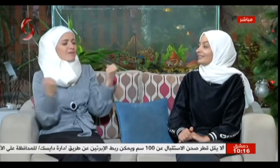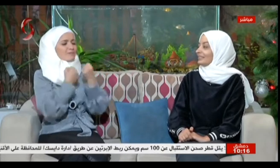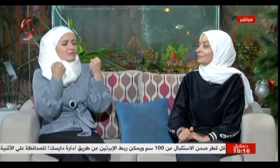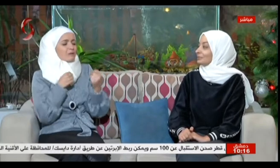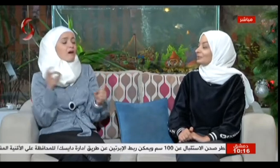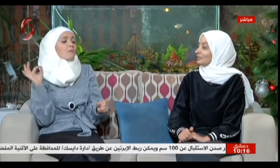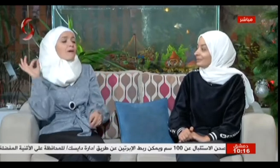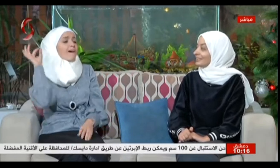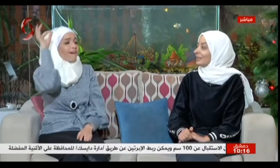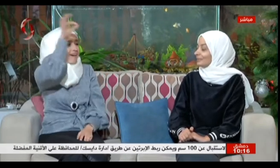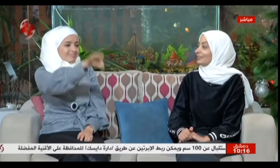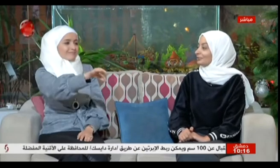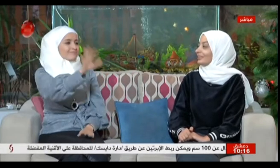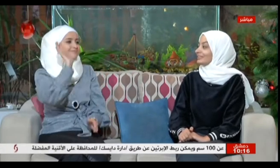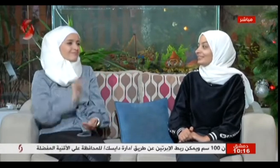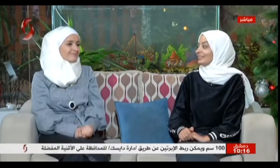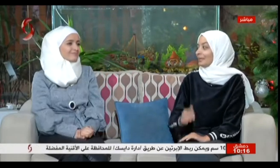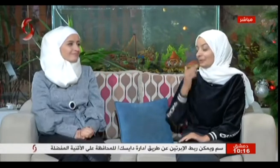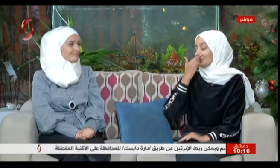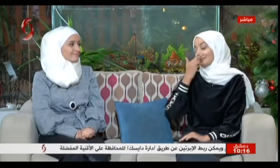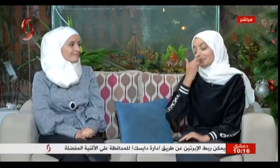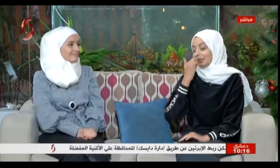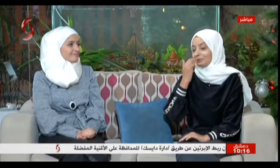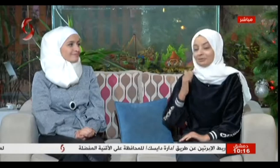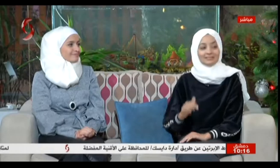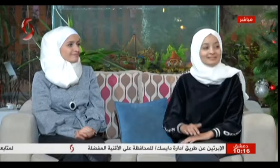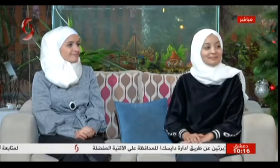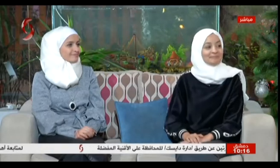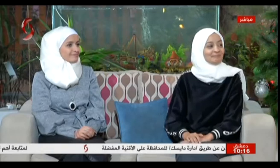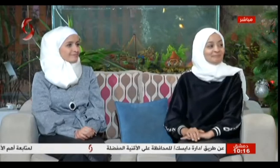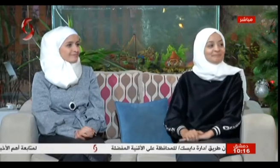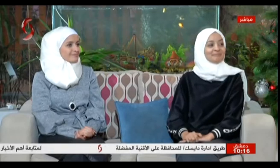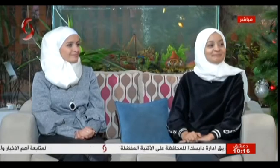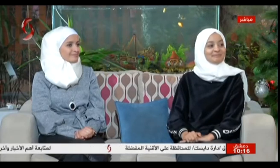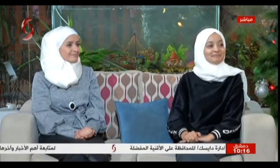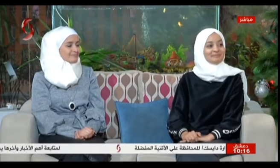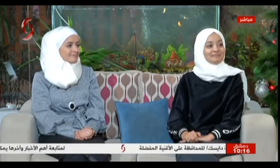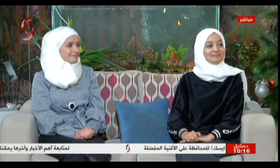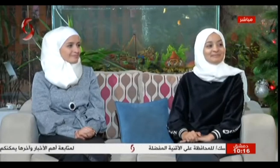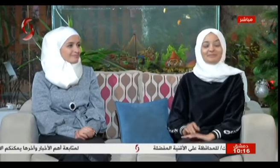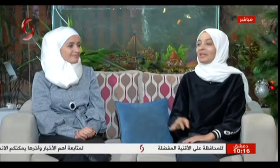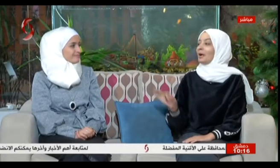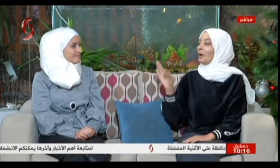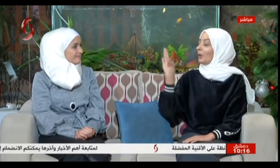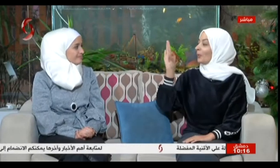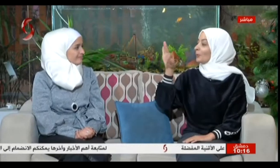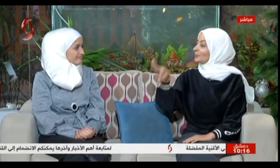إنه لا خلص لازم نكون مثلنا مثل الأشخاص السامعين، بالأخير وصلت. أكيد وصلتي.